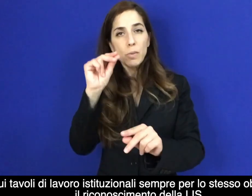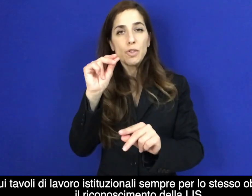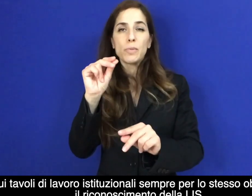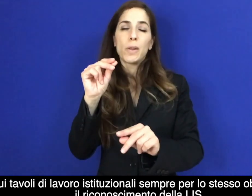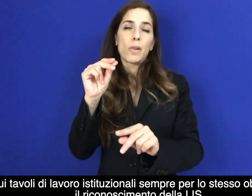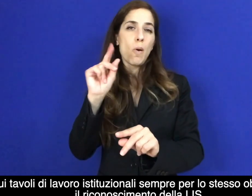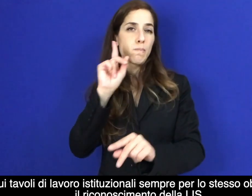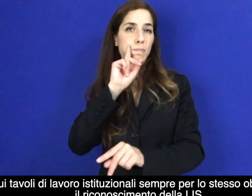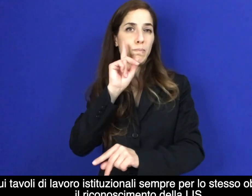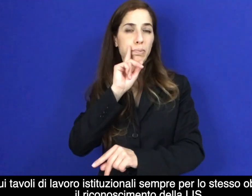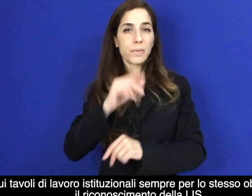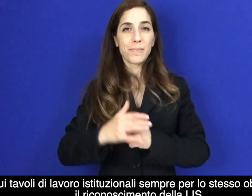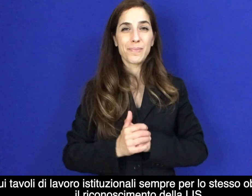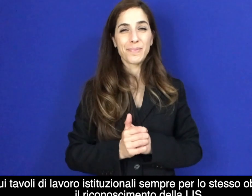della lingua dei segni